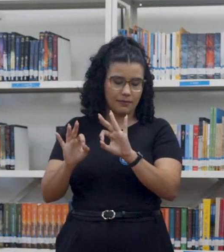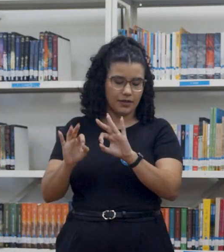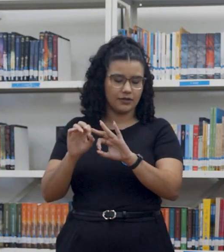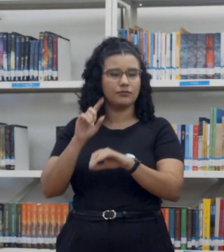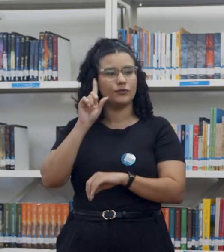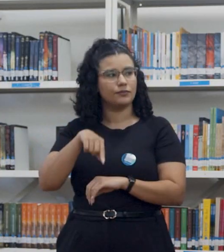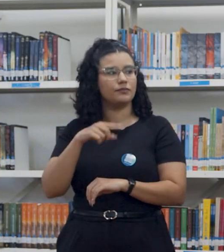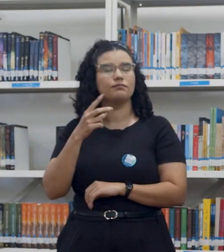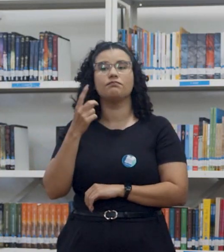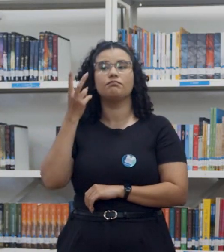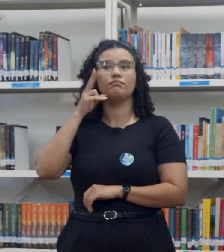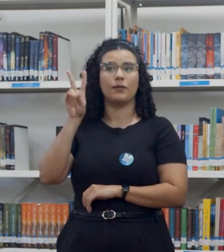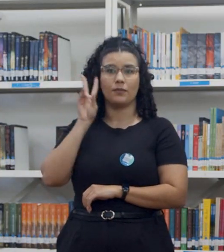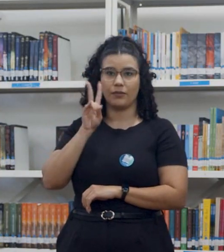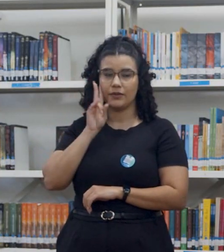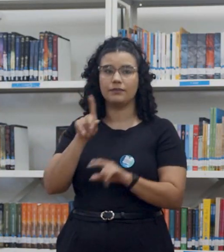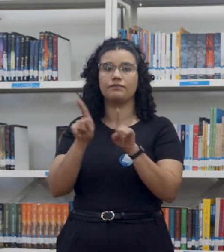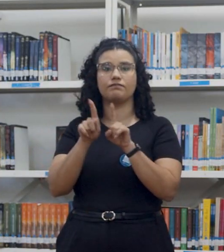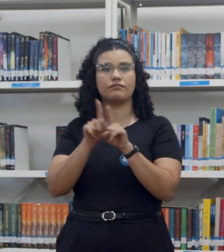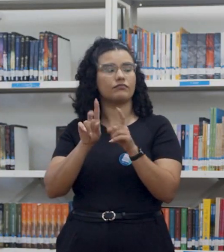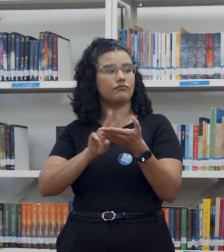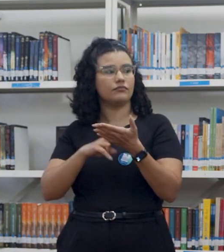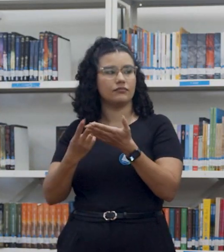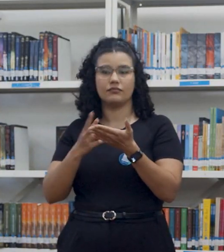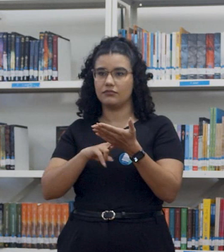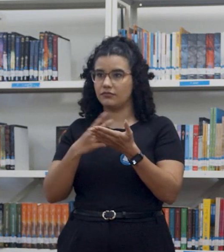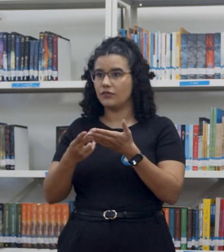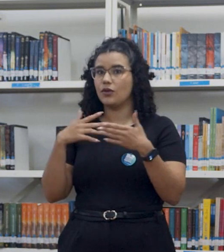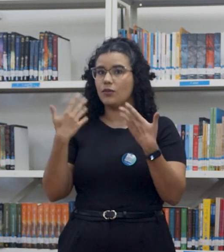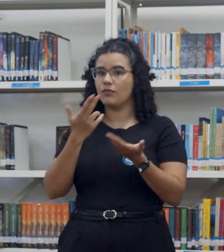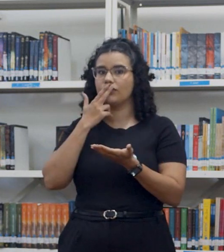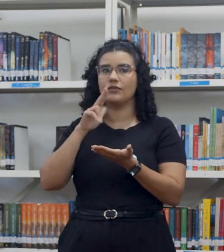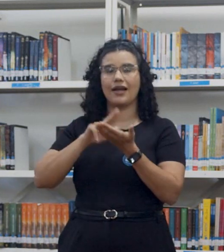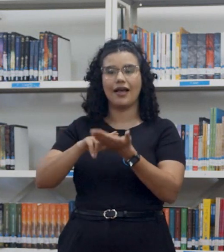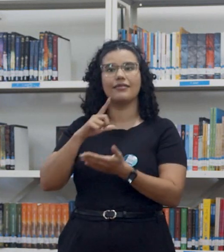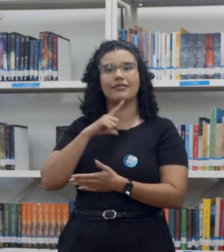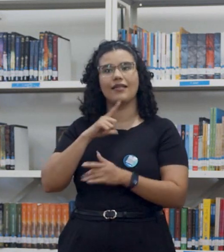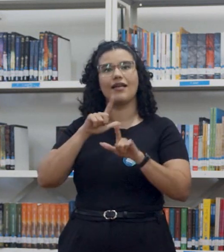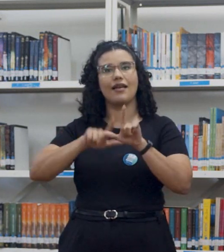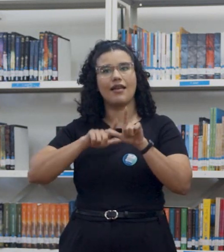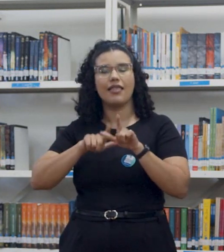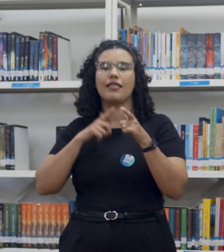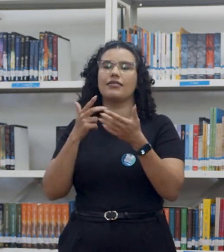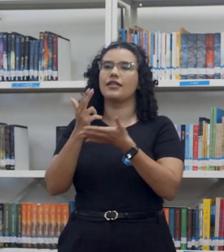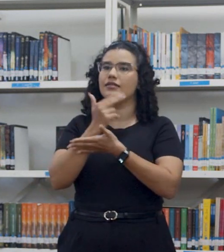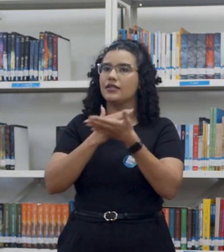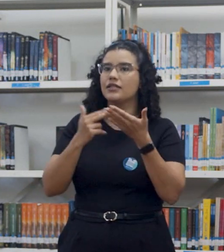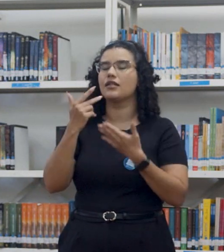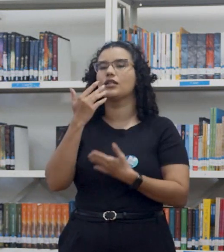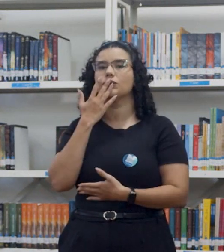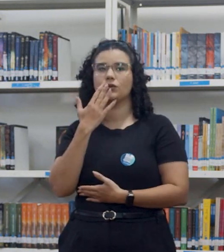estou ativando a memória. A interpretação, que aí você, quando você pega a carta, vai ter a letra, o desenho e